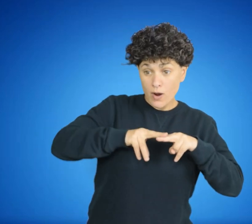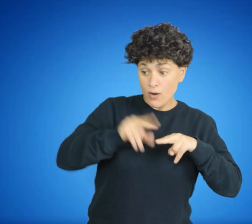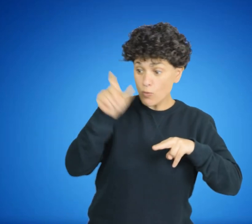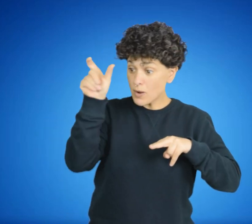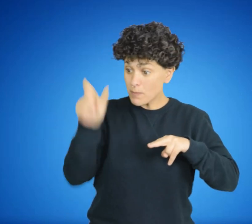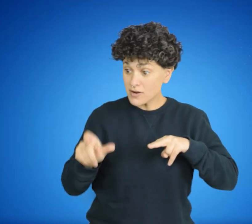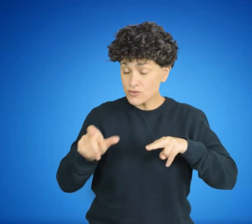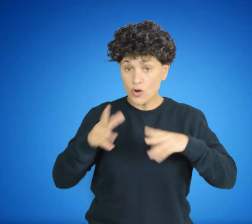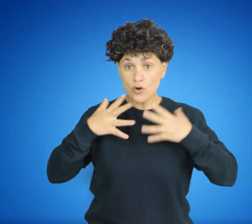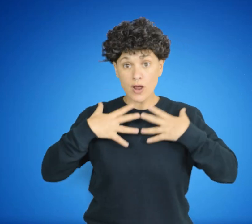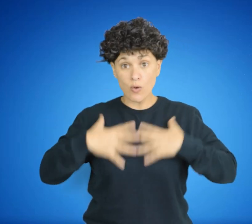¡Gracias!